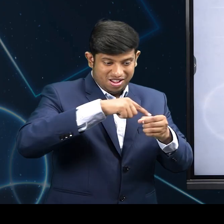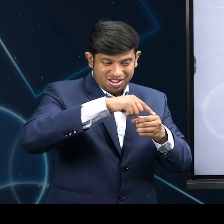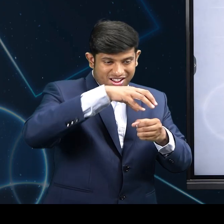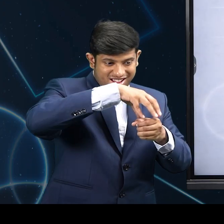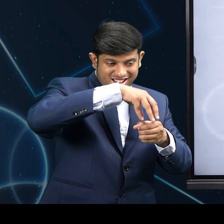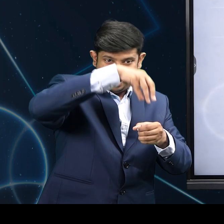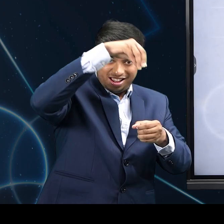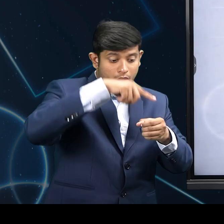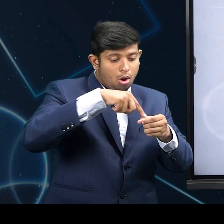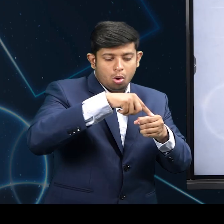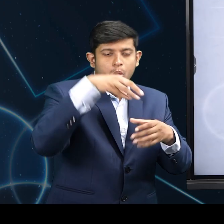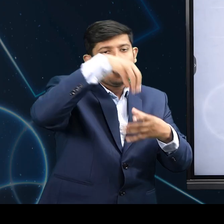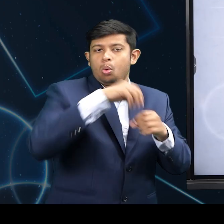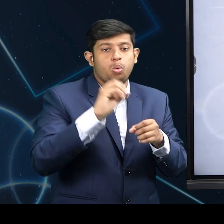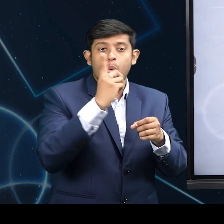ಬಾಗಿದ ಮೇಲ್ಮೈ ಪ್ರದೇಶ,